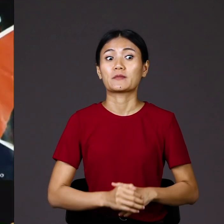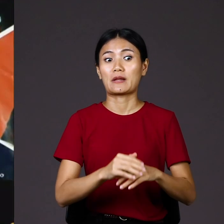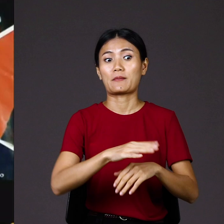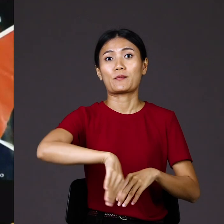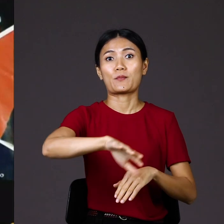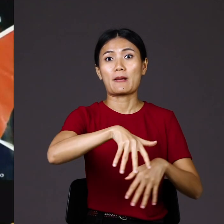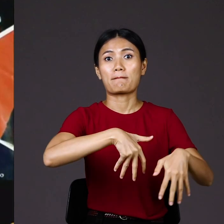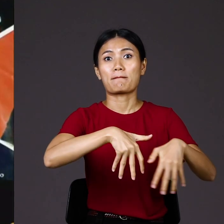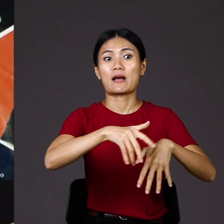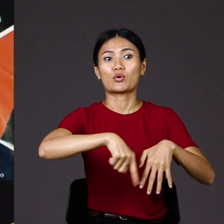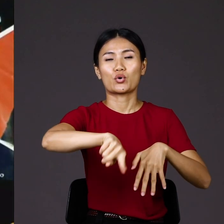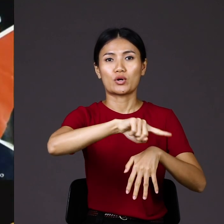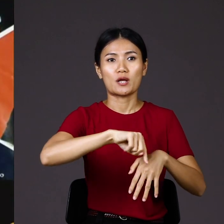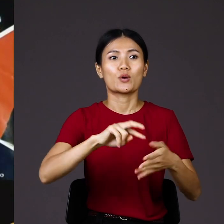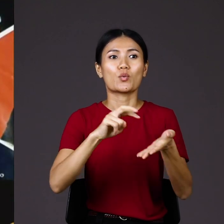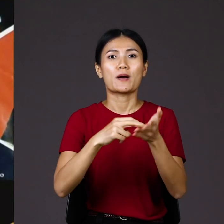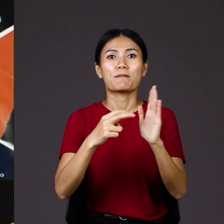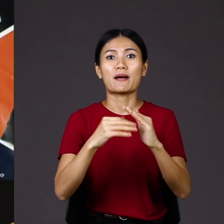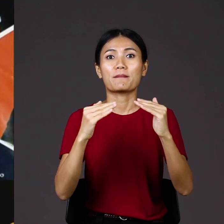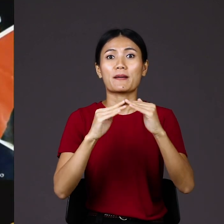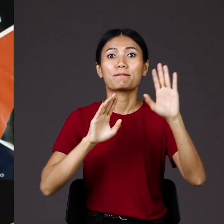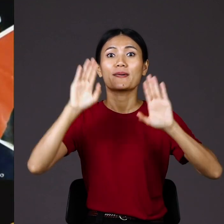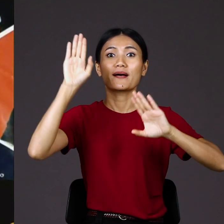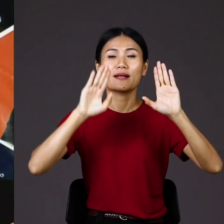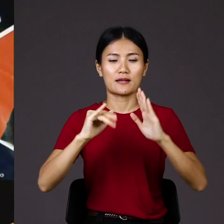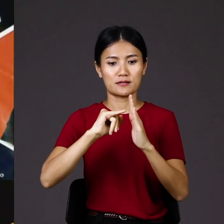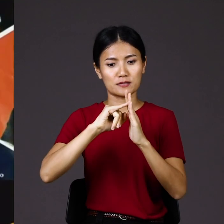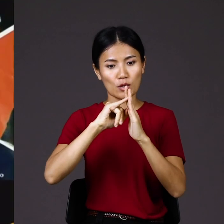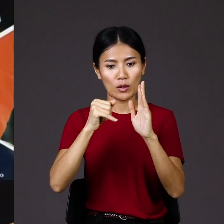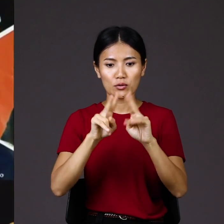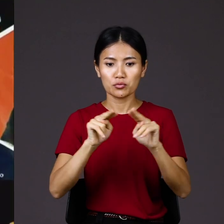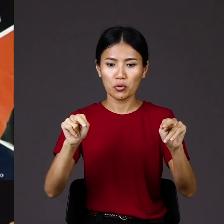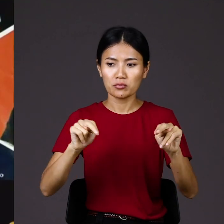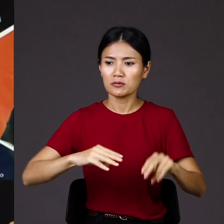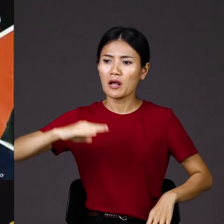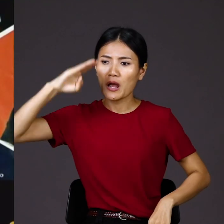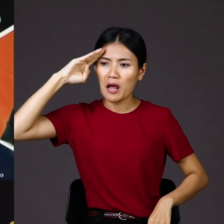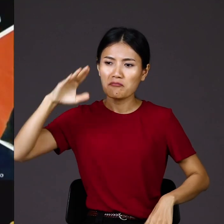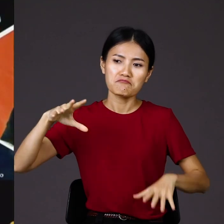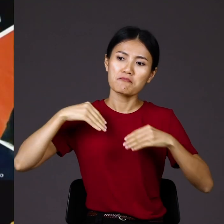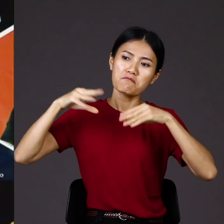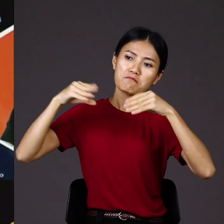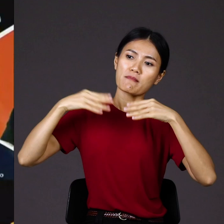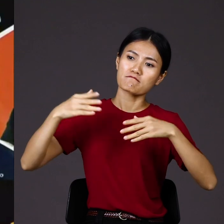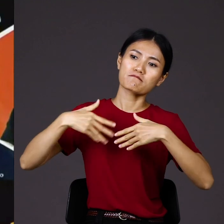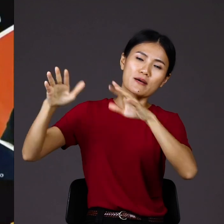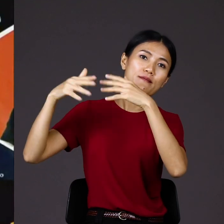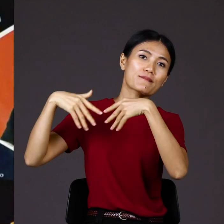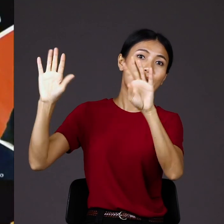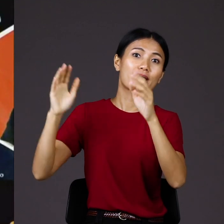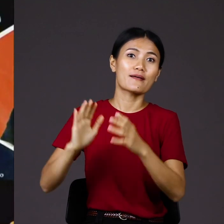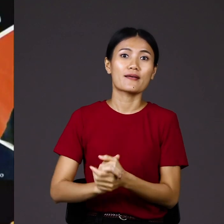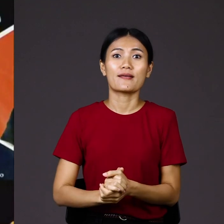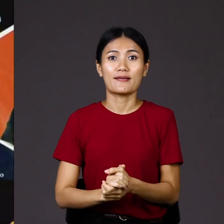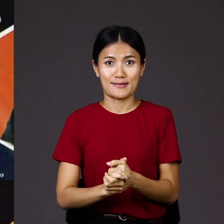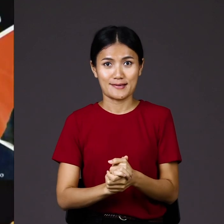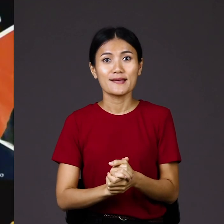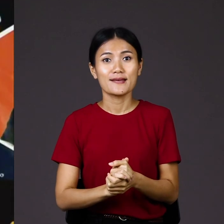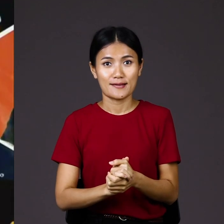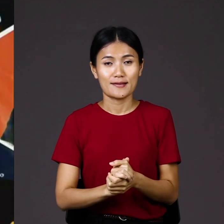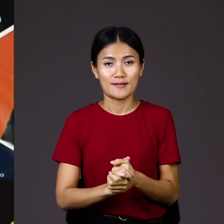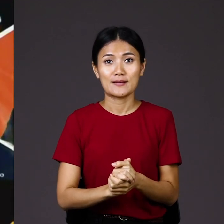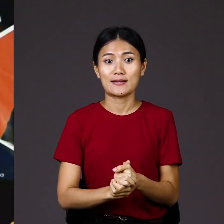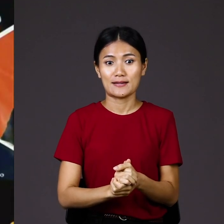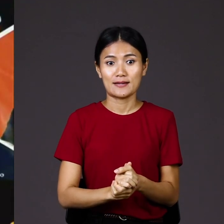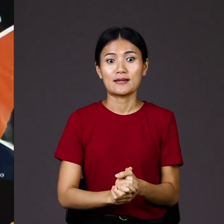ของประชาชนที่รักประชาธิปไตยบอกว่านนทบุรีไม่เอาเผด็จการแล้วเลือก